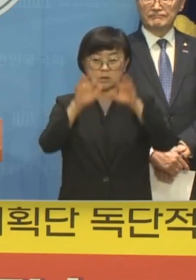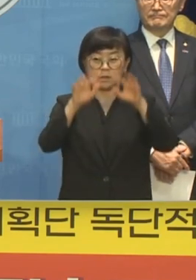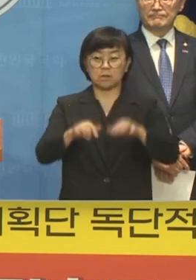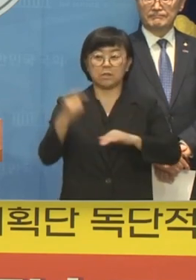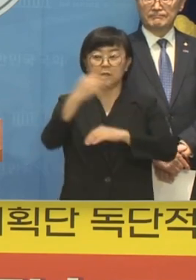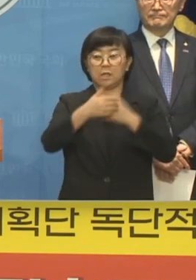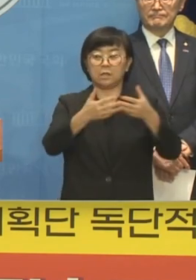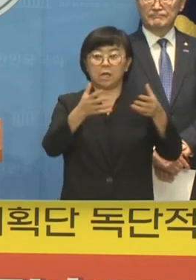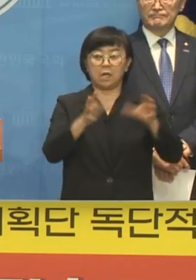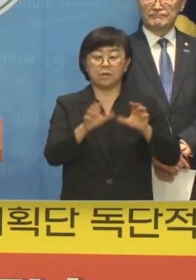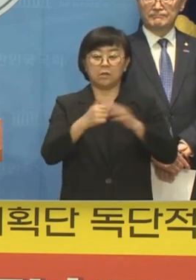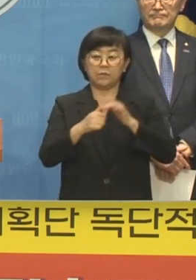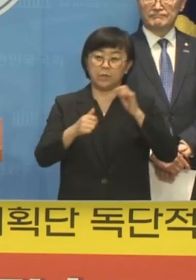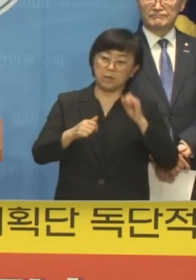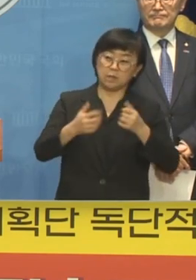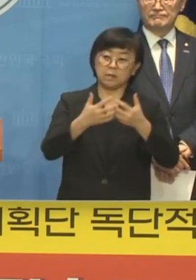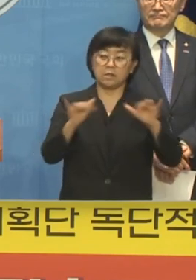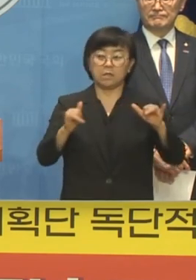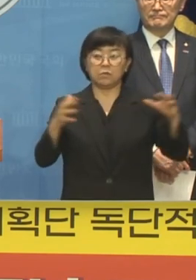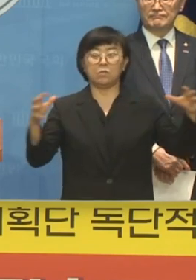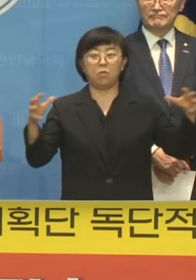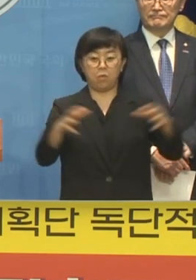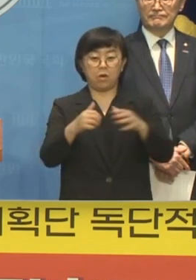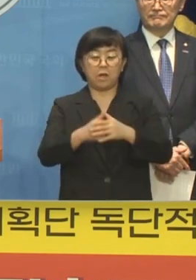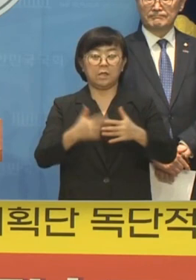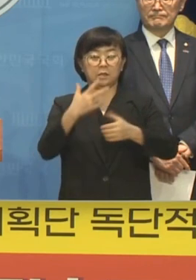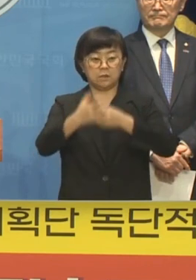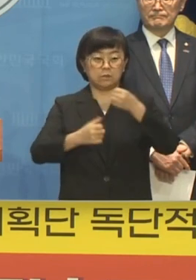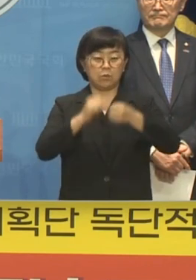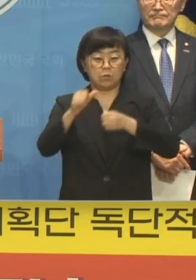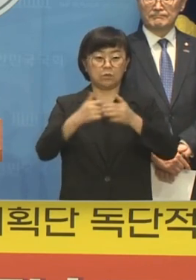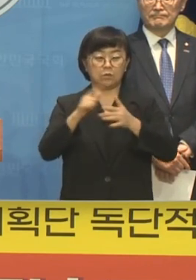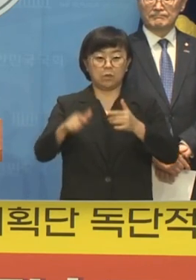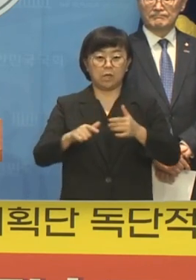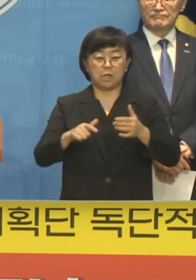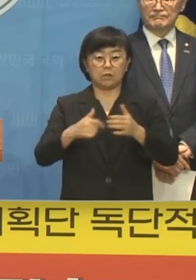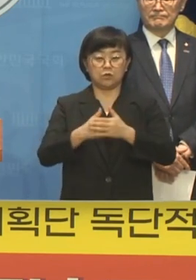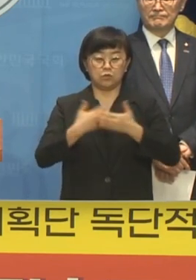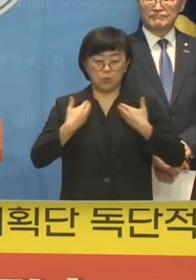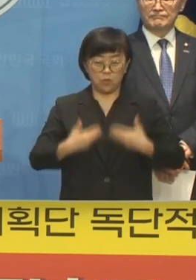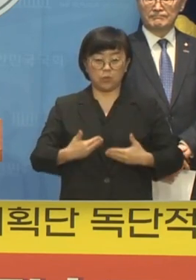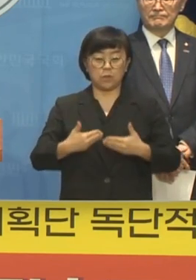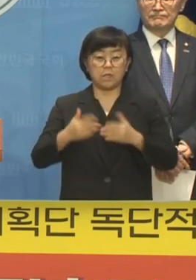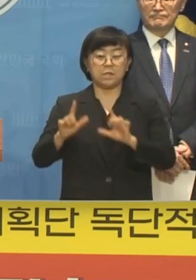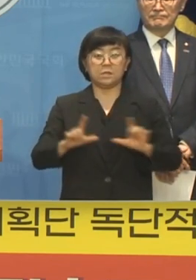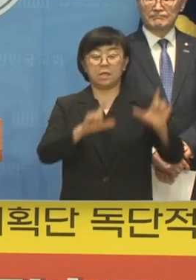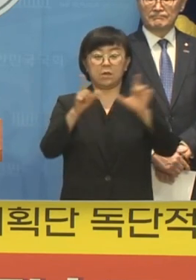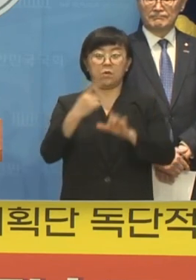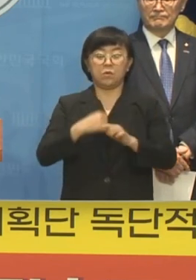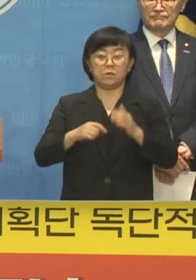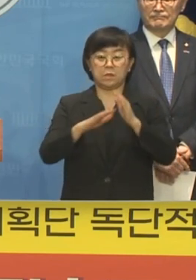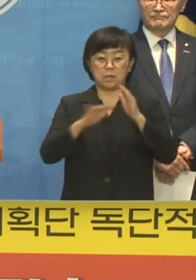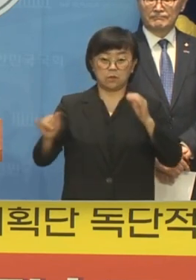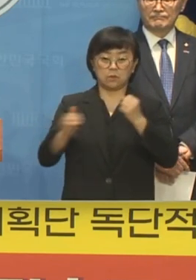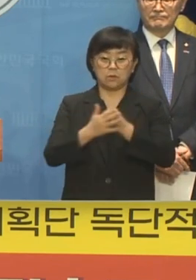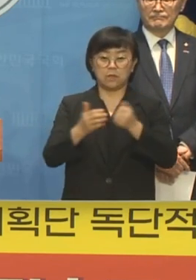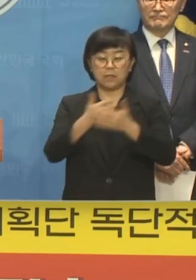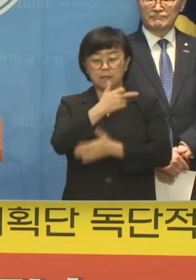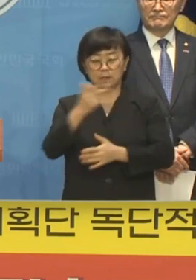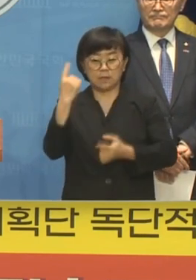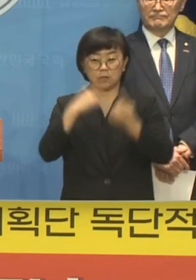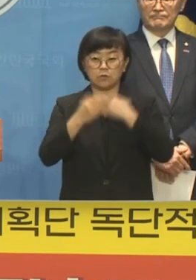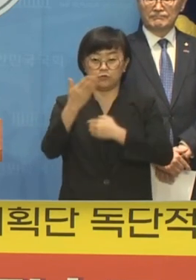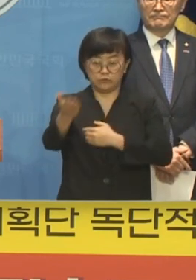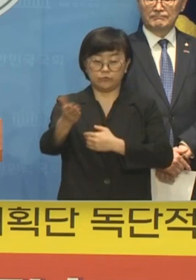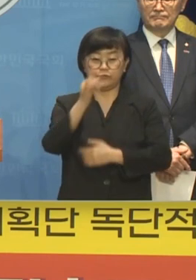극우 인사들을 구성함으로써 75년 동안 숨죽여 살아온 여순 유족들의 가슴에 대못을 박는 행위를